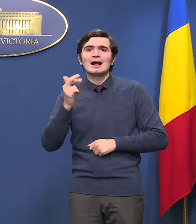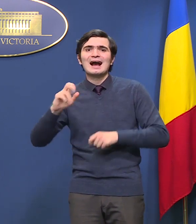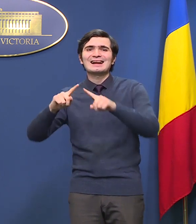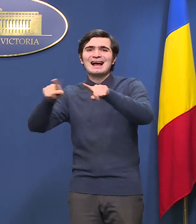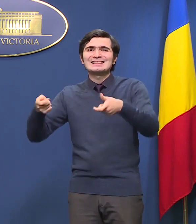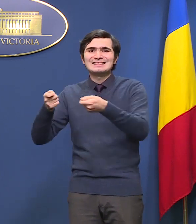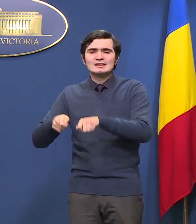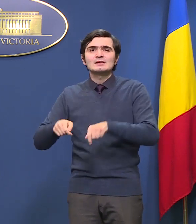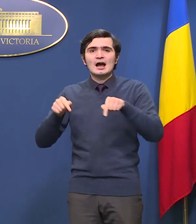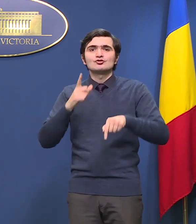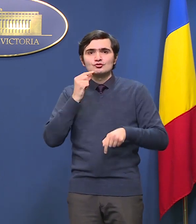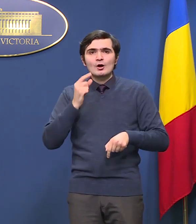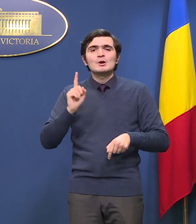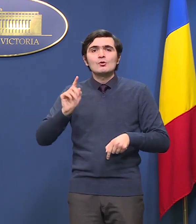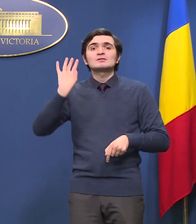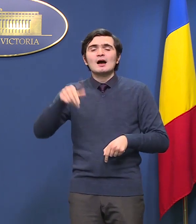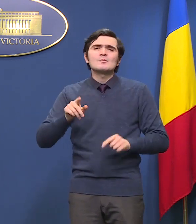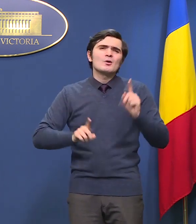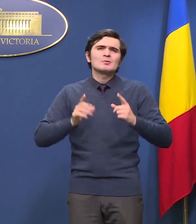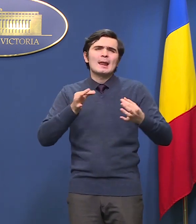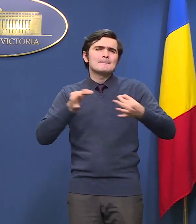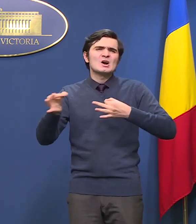avea niște măsuri